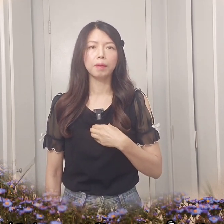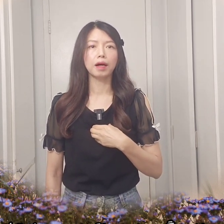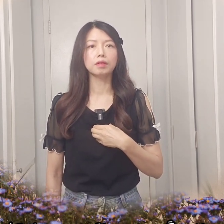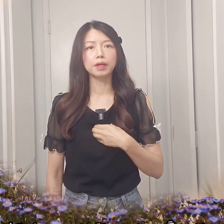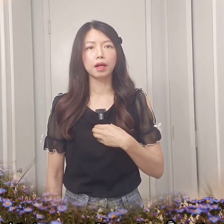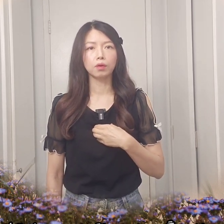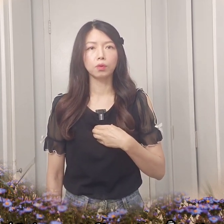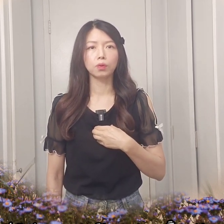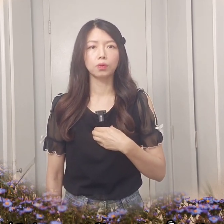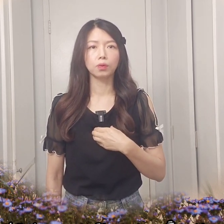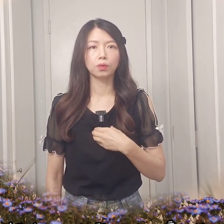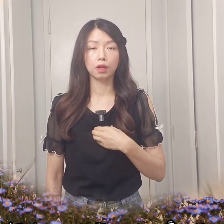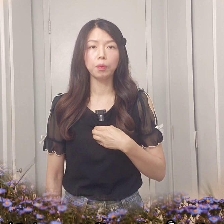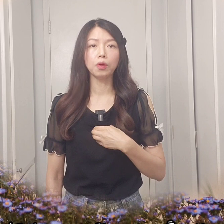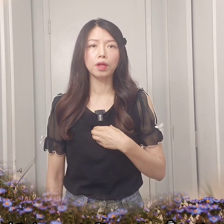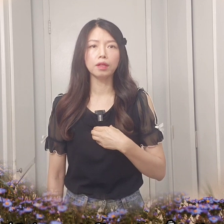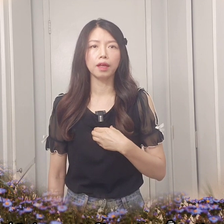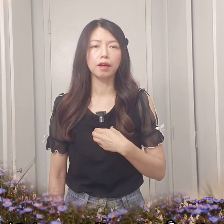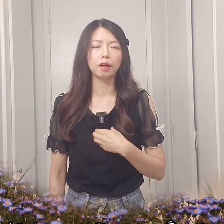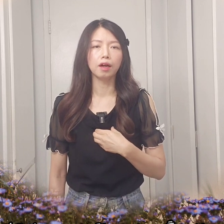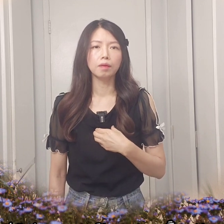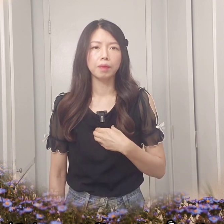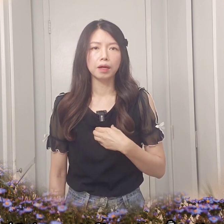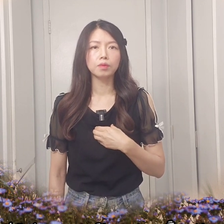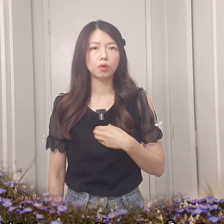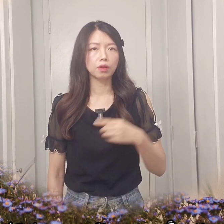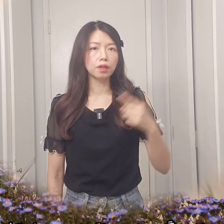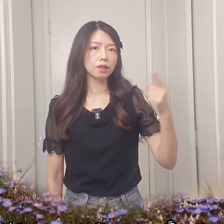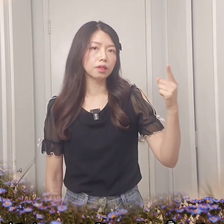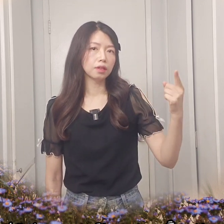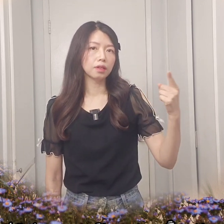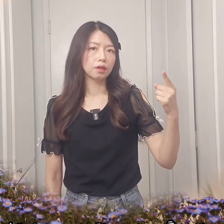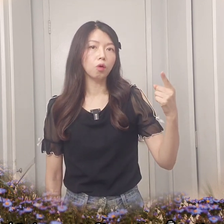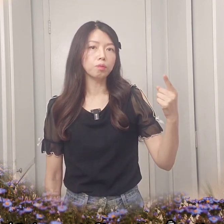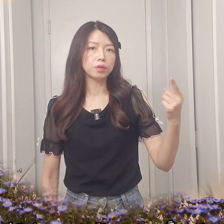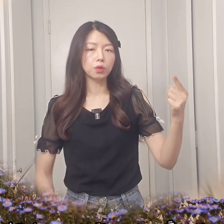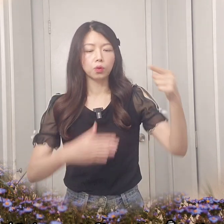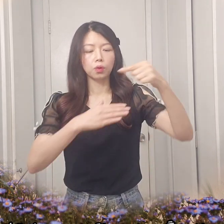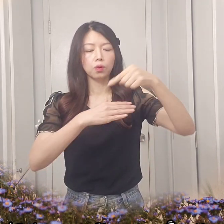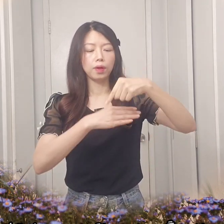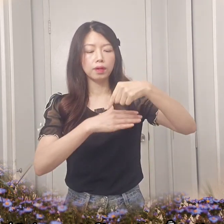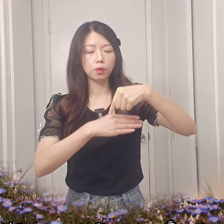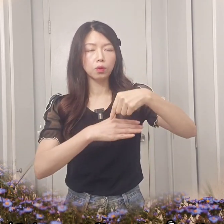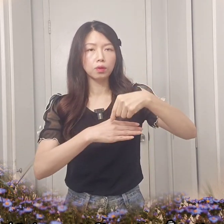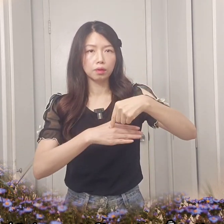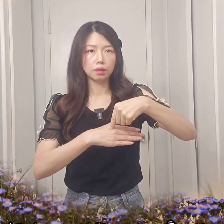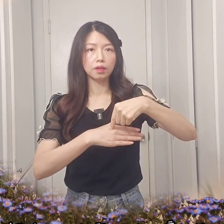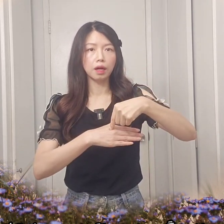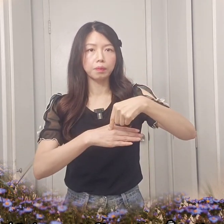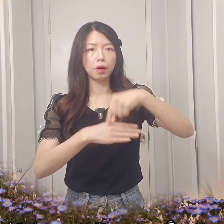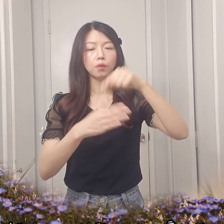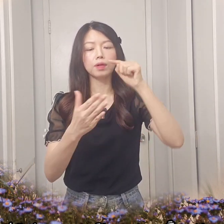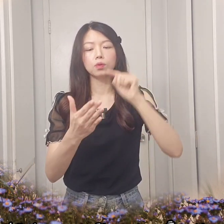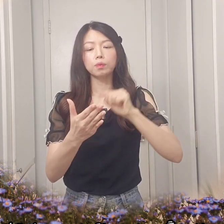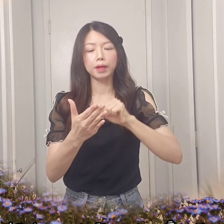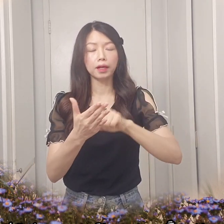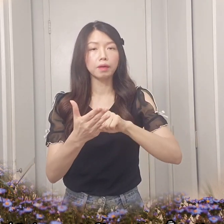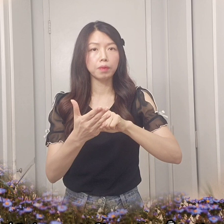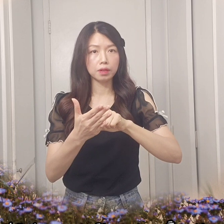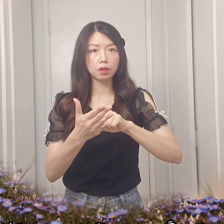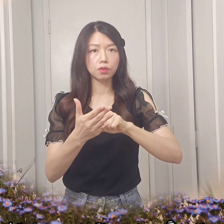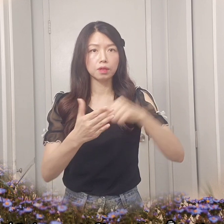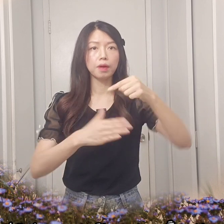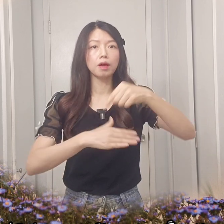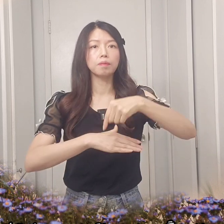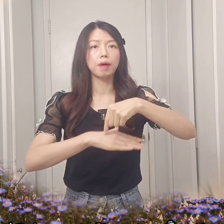경외한 마음이라고 그렇게 표현했는데요. 마음 수어는 검지로 왼손 등 한번, 왼손 바닥